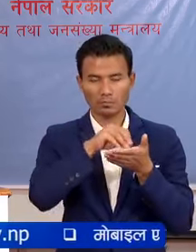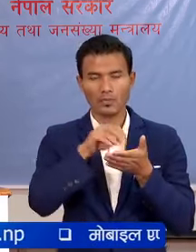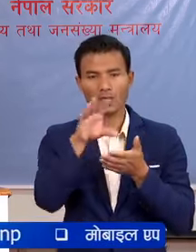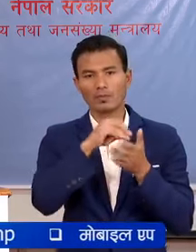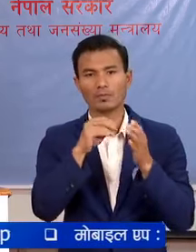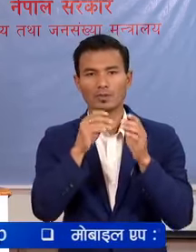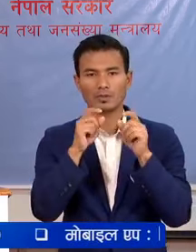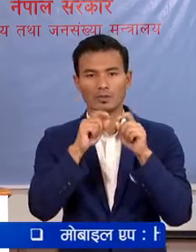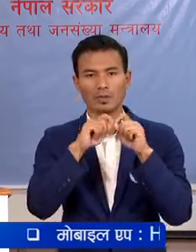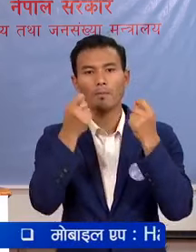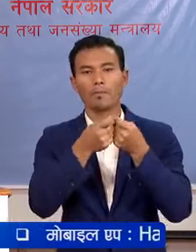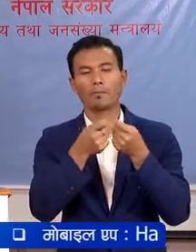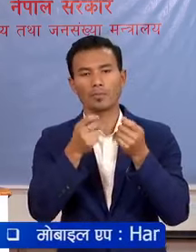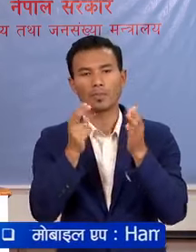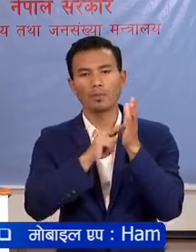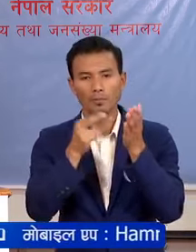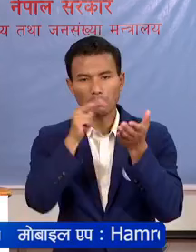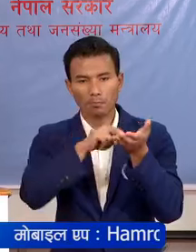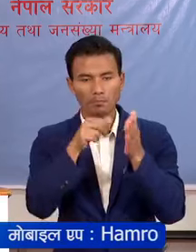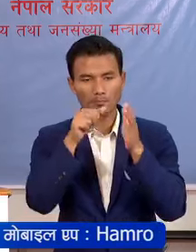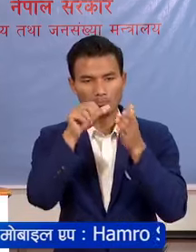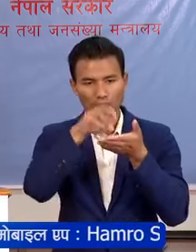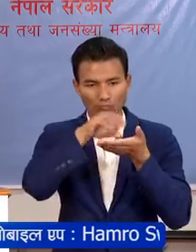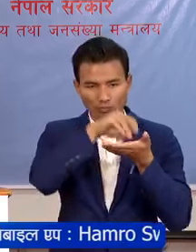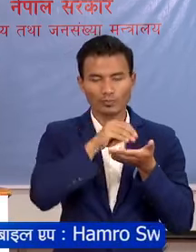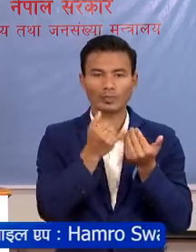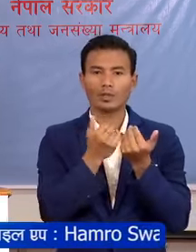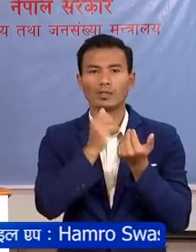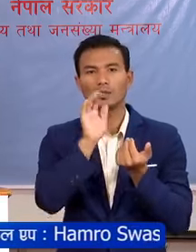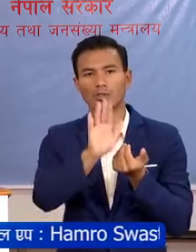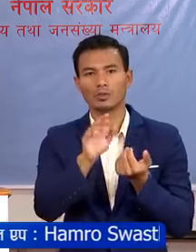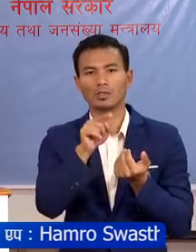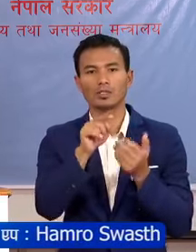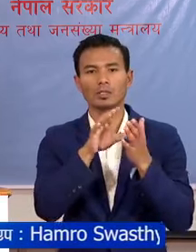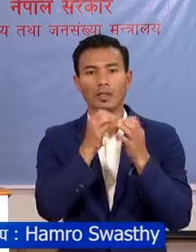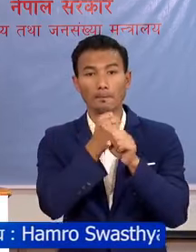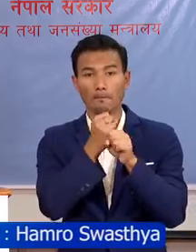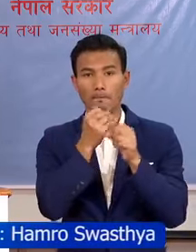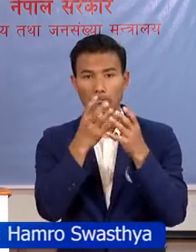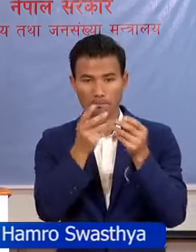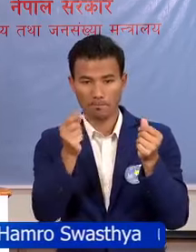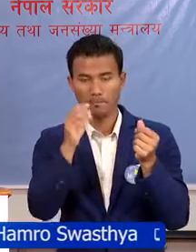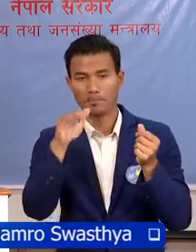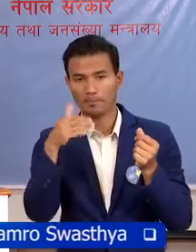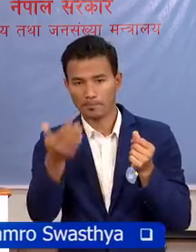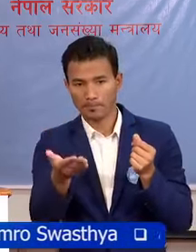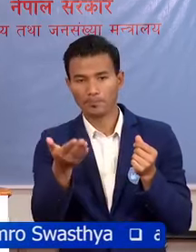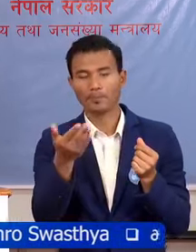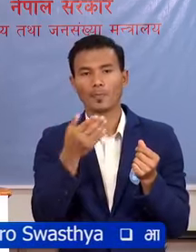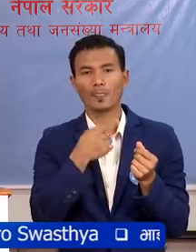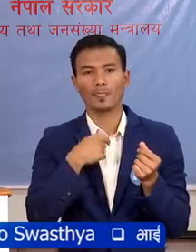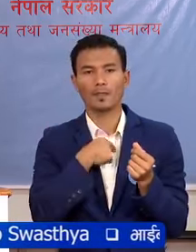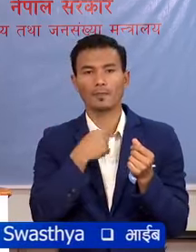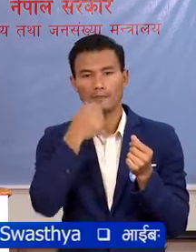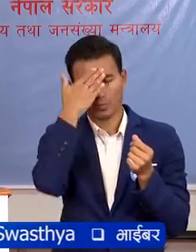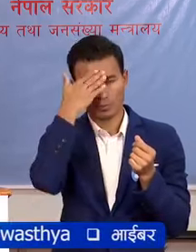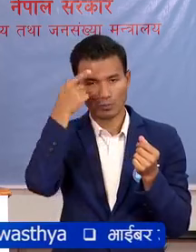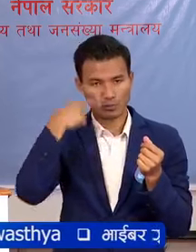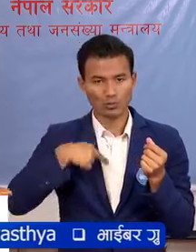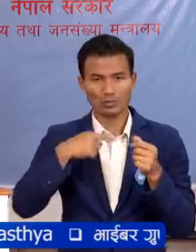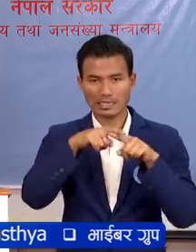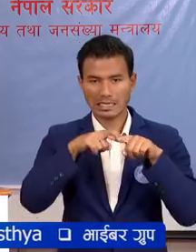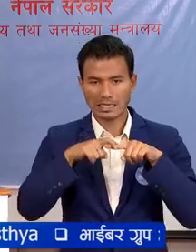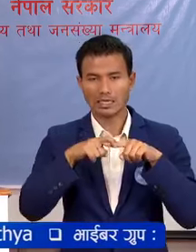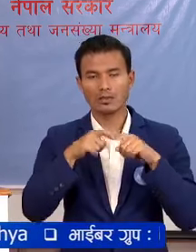कांट्राक्टएशिंग को दायरेमा लिएगा छू आमि किए हुँँख वन्चा वन्जवने कांव सकी शाकी पाछी इन्योरको आमी प्रोग्नियन तान